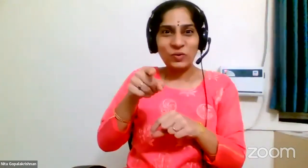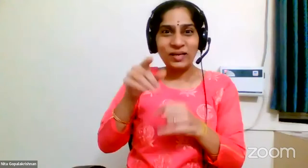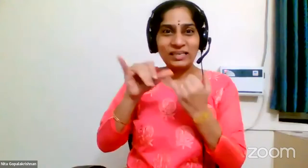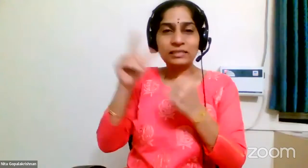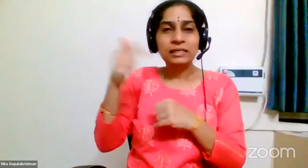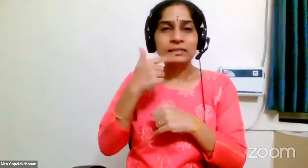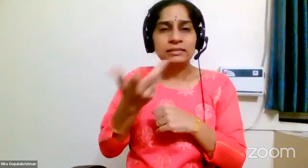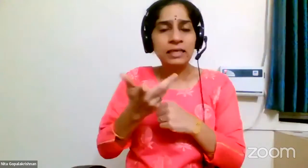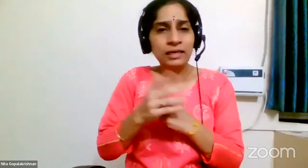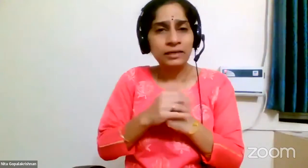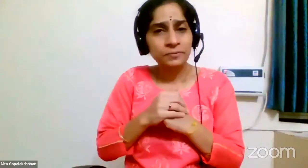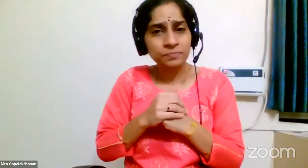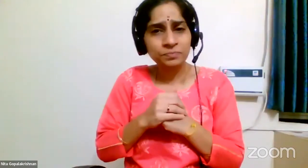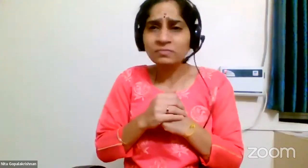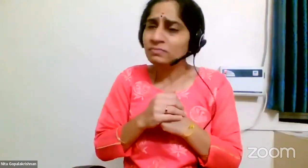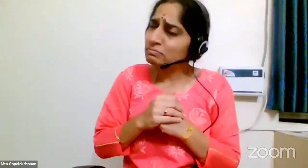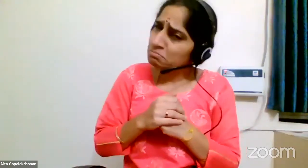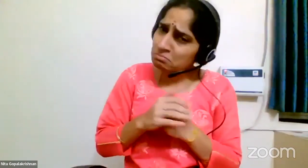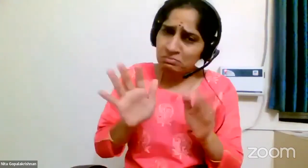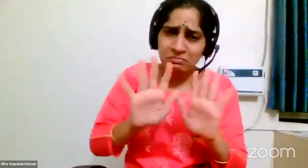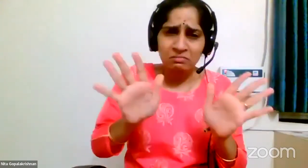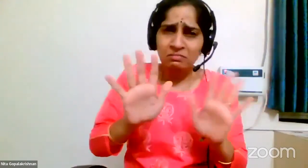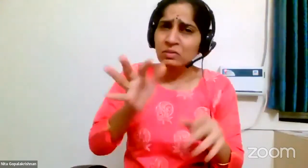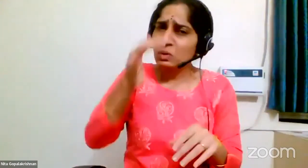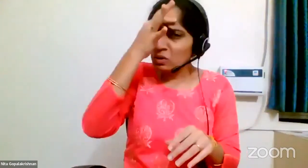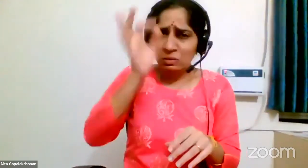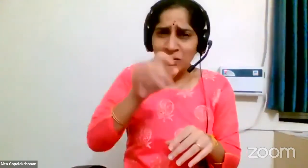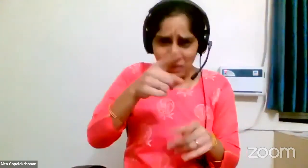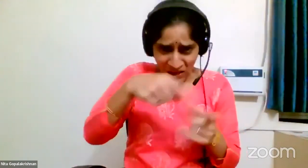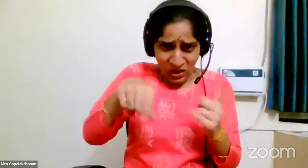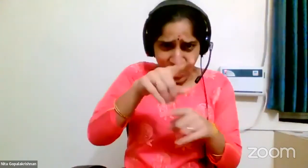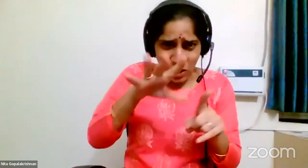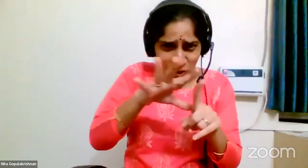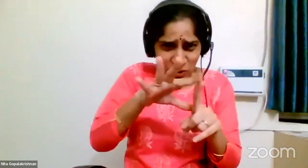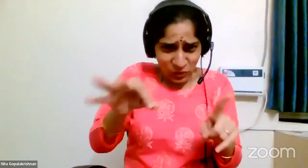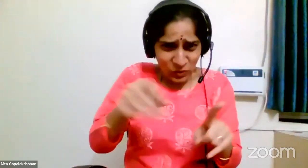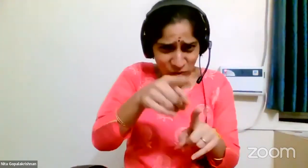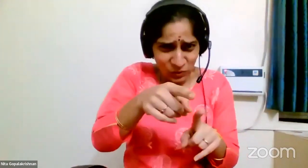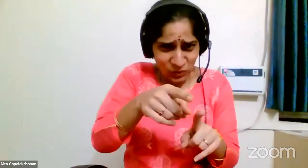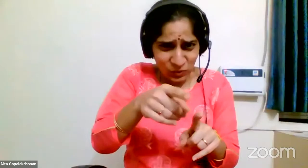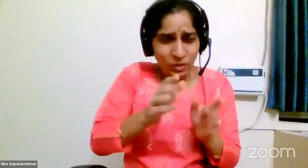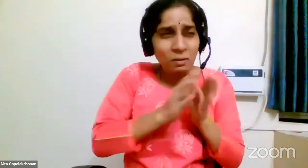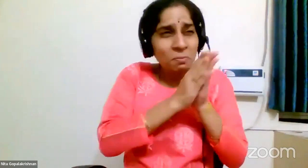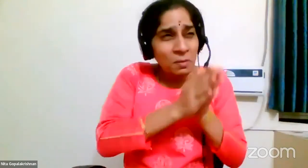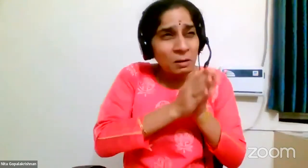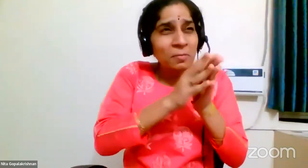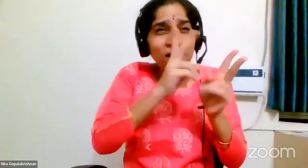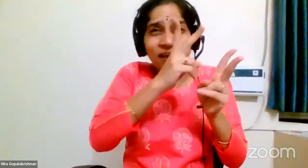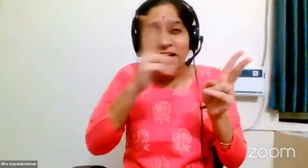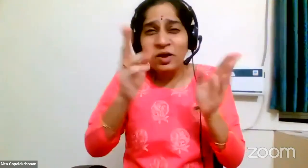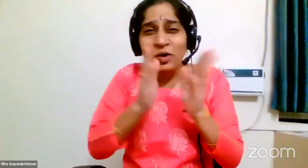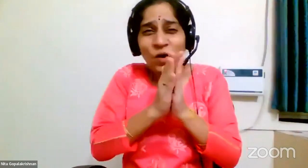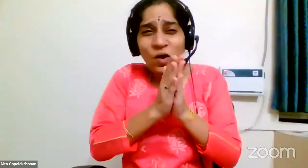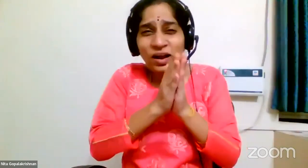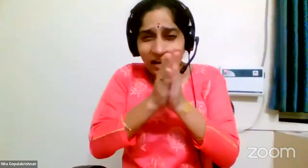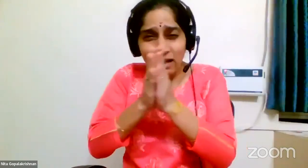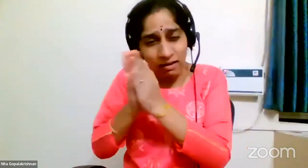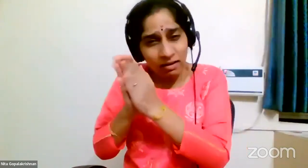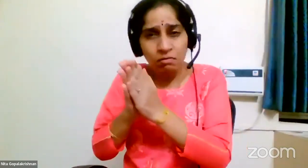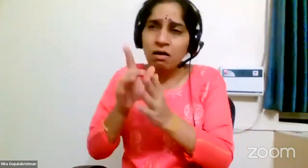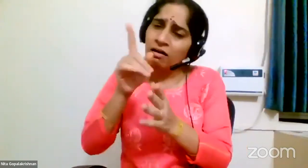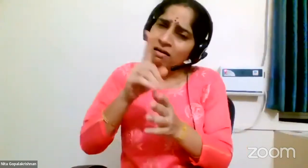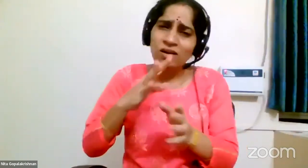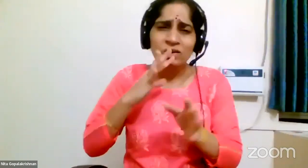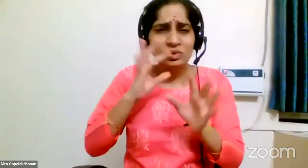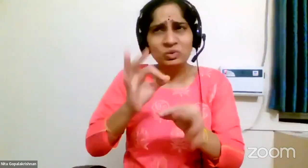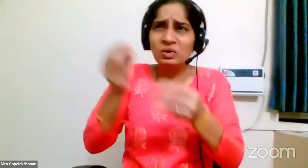फल बहुत शीघ्र प्राप्त भी हो जाता है। जो शास्त्र अनुमोदित कर्म है, जो यज्ञ इत्यादि बताए गए हैं